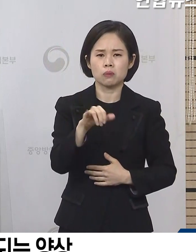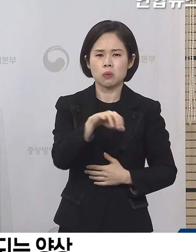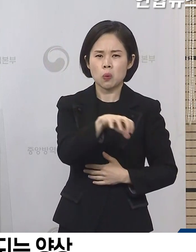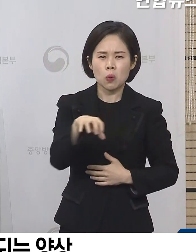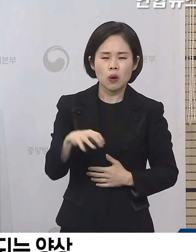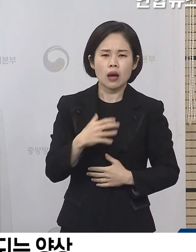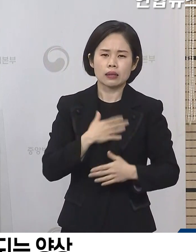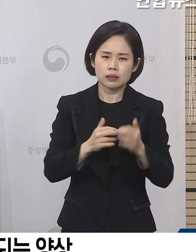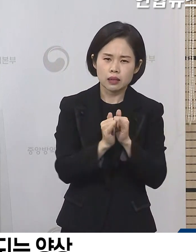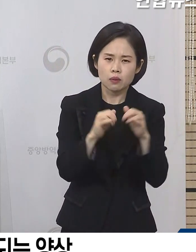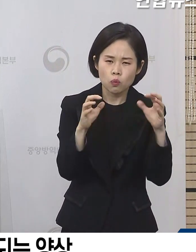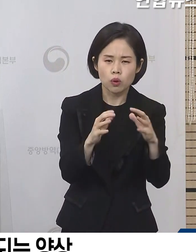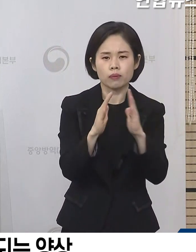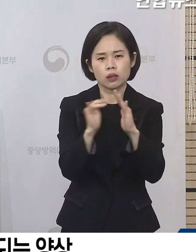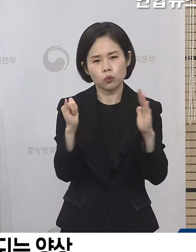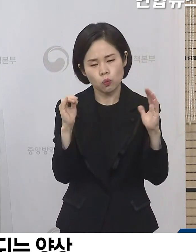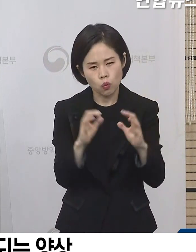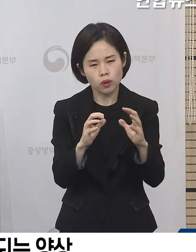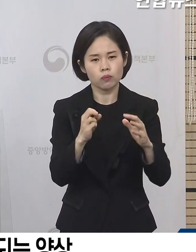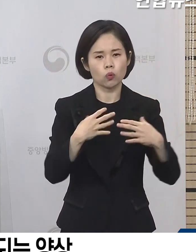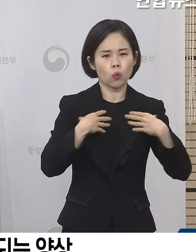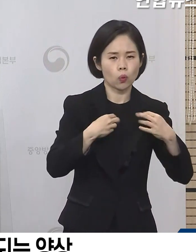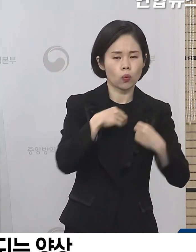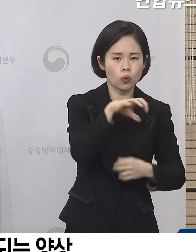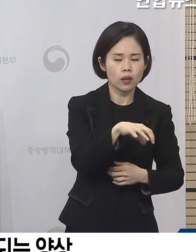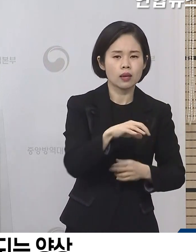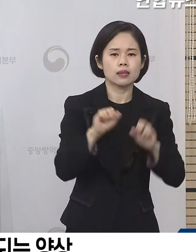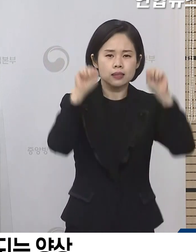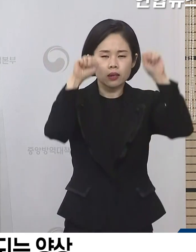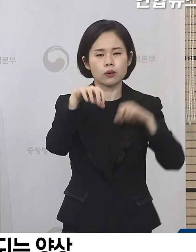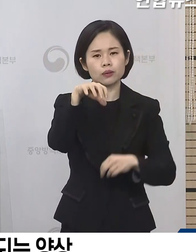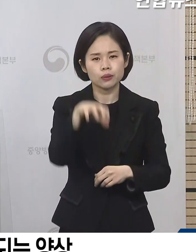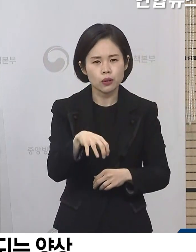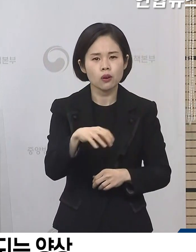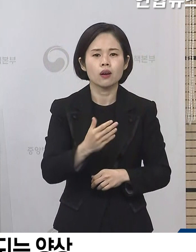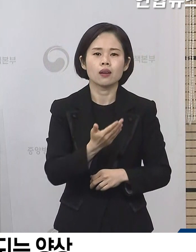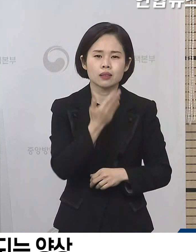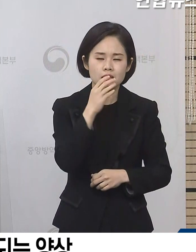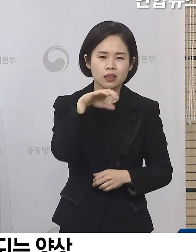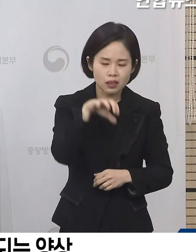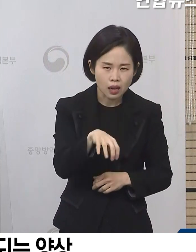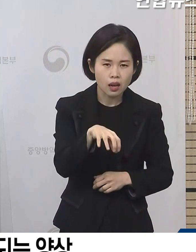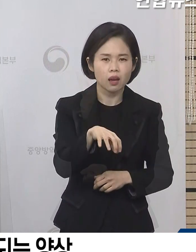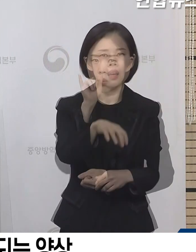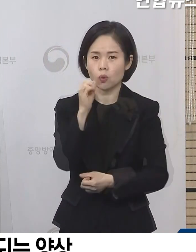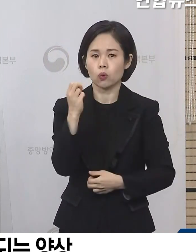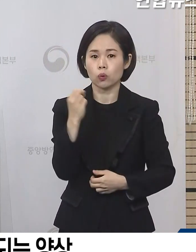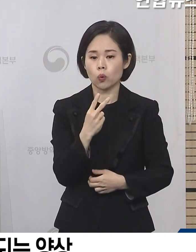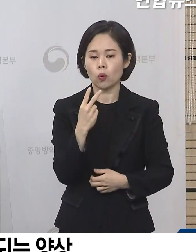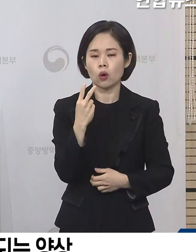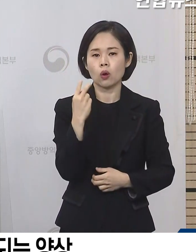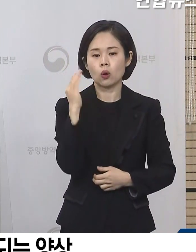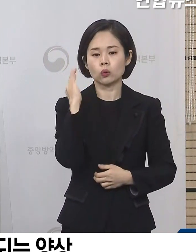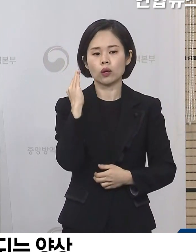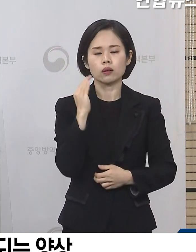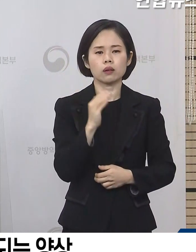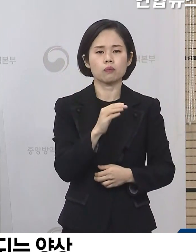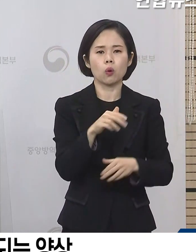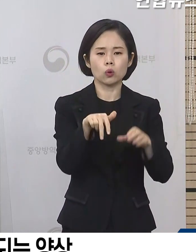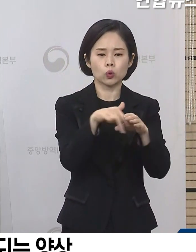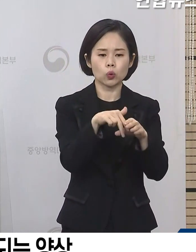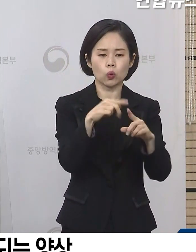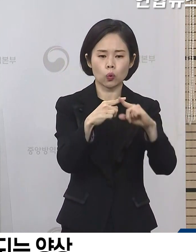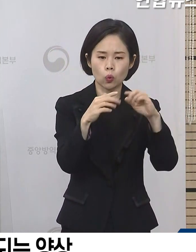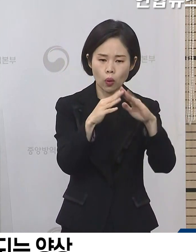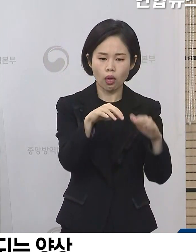가족 모임 그리고 사우나 체육시설 식당 태울 또한 다중 이용 시설을 통한 젊 파괴나 아니면 종교 시설을